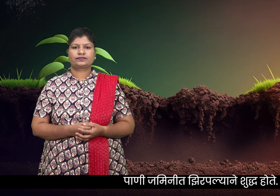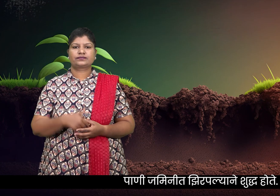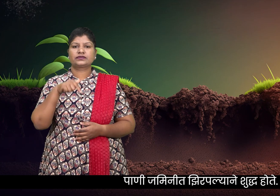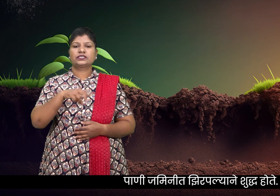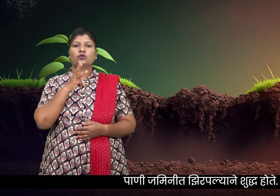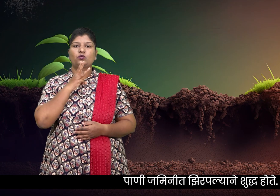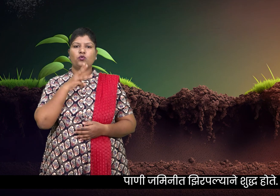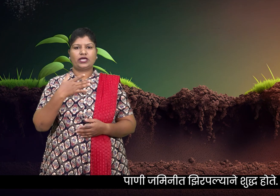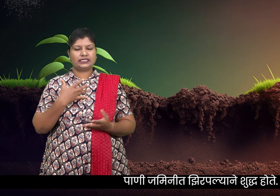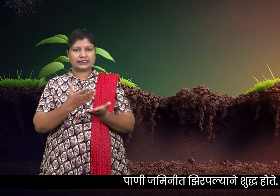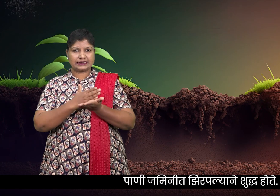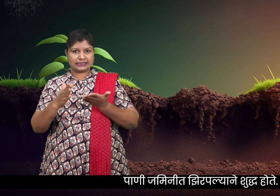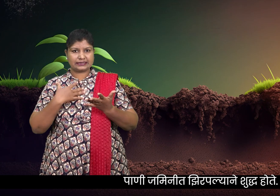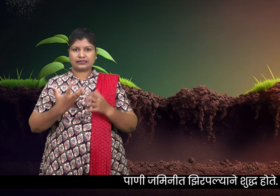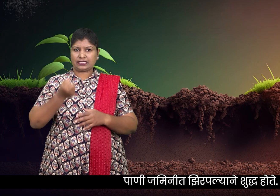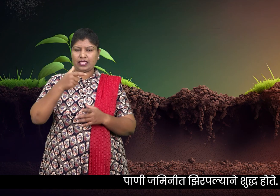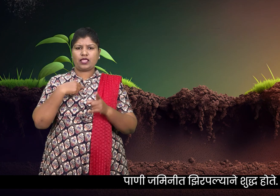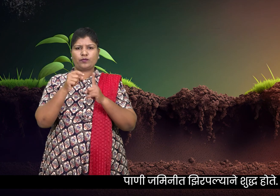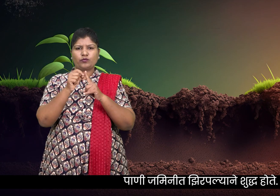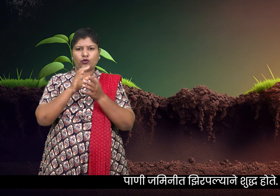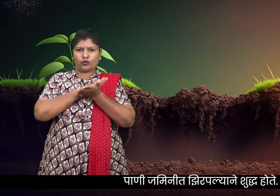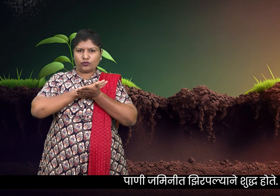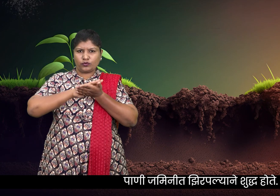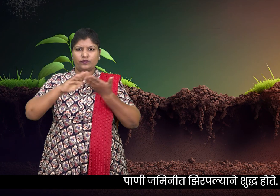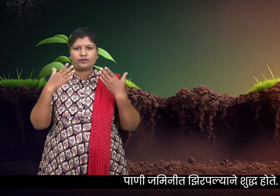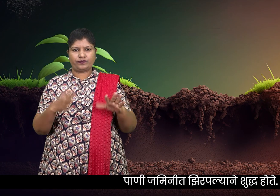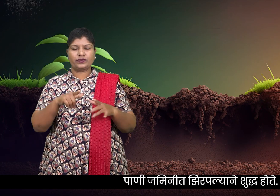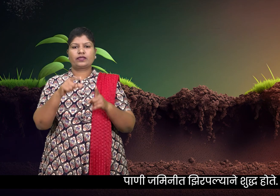पाणी जमिनीत झिरपल्याने शुद्ध होते।